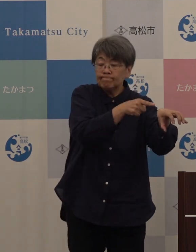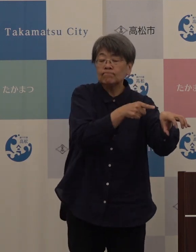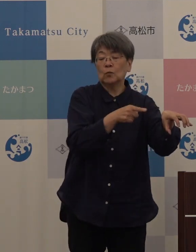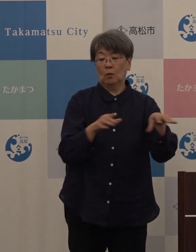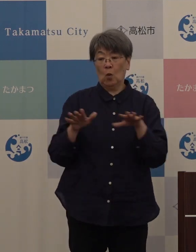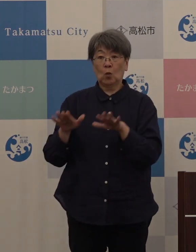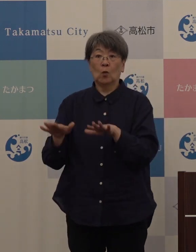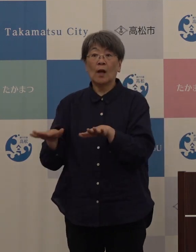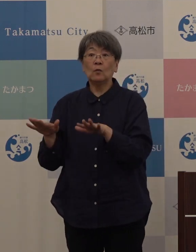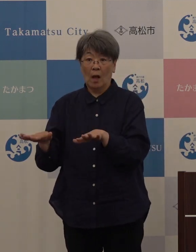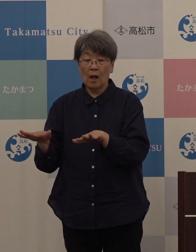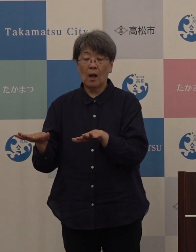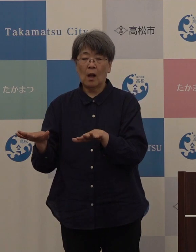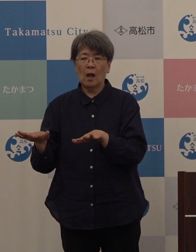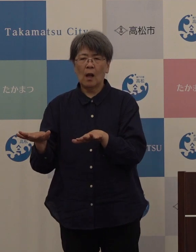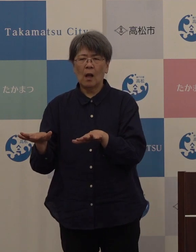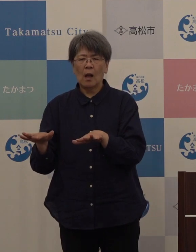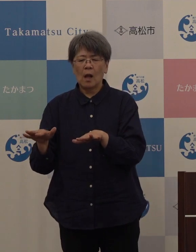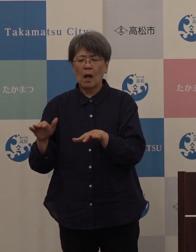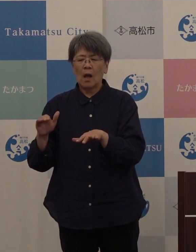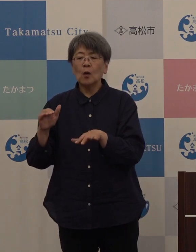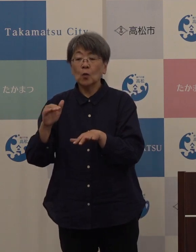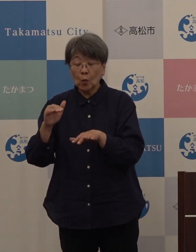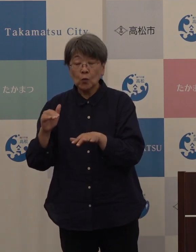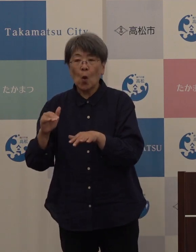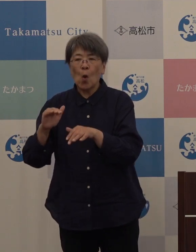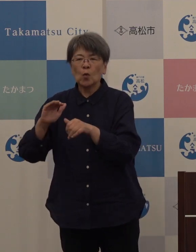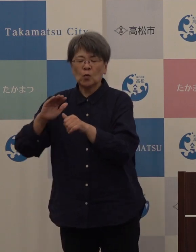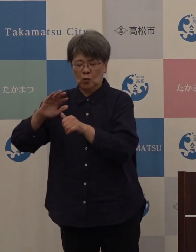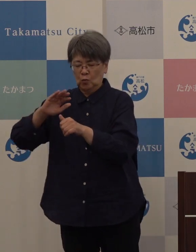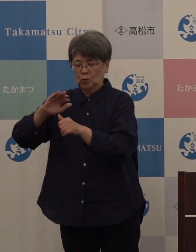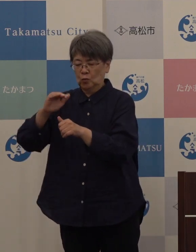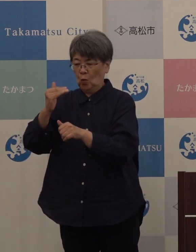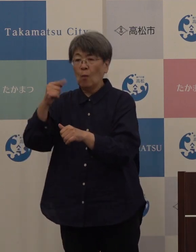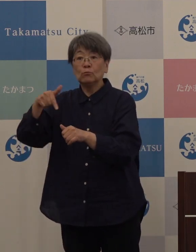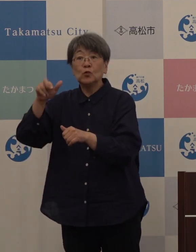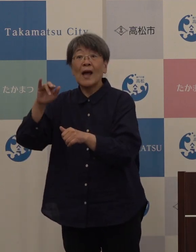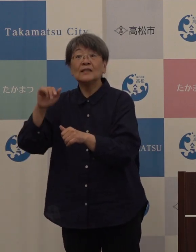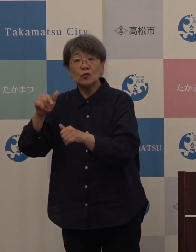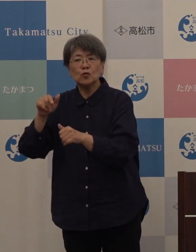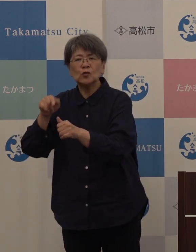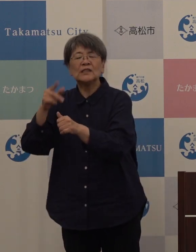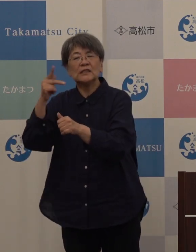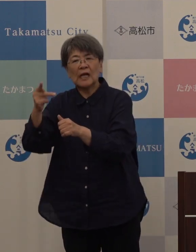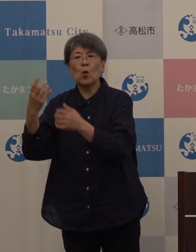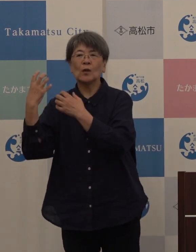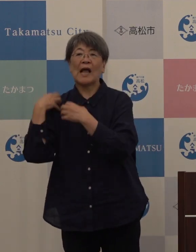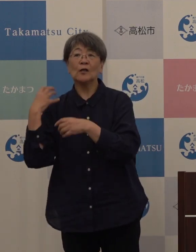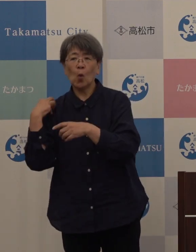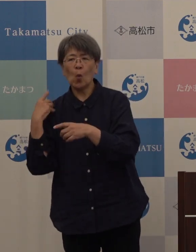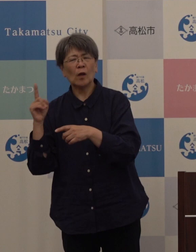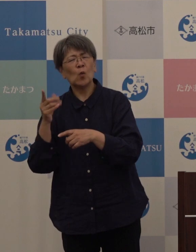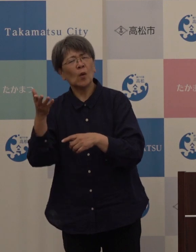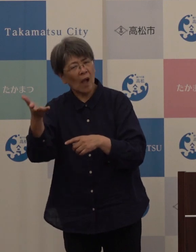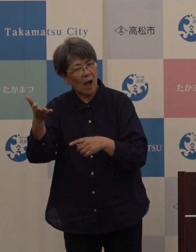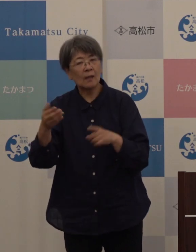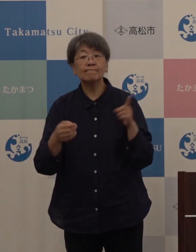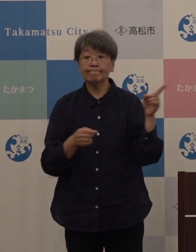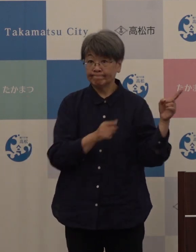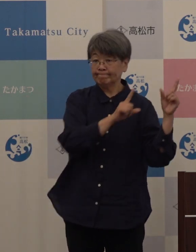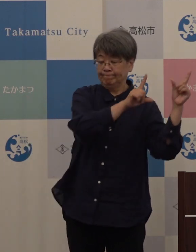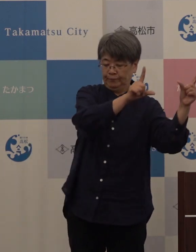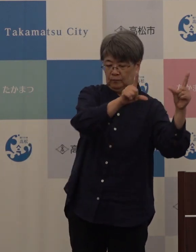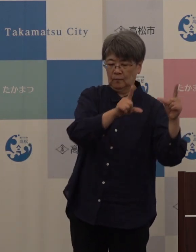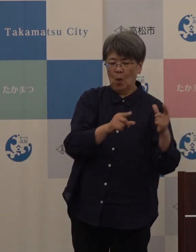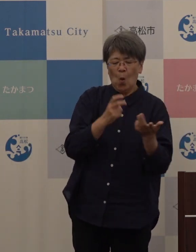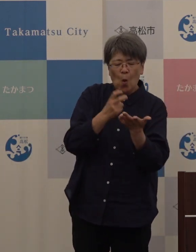回、そのコンプライアンス推進課が対応することになったっていうのはどういうことなんでしょうか。 法律的な見解で